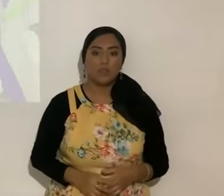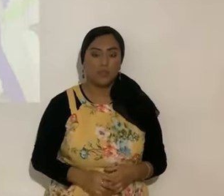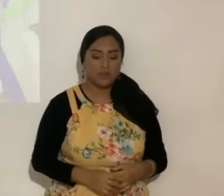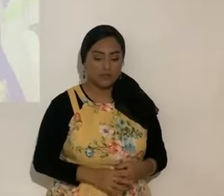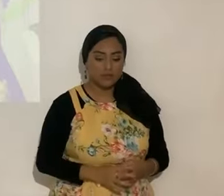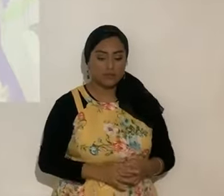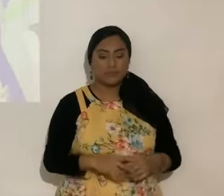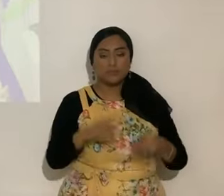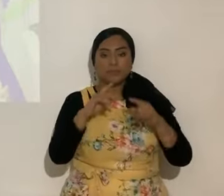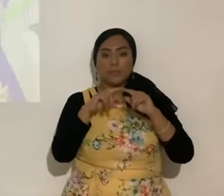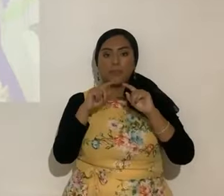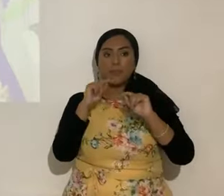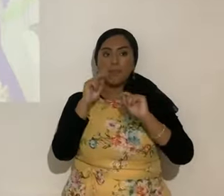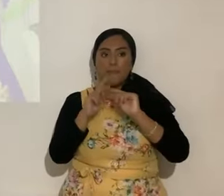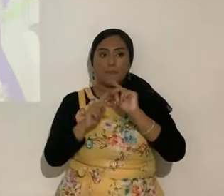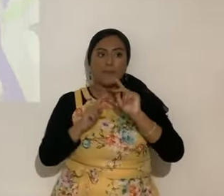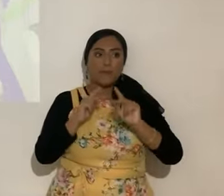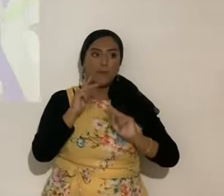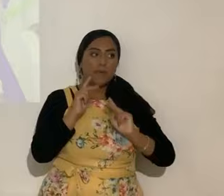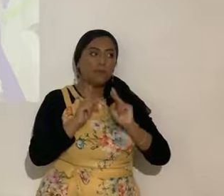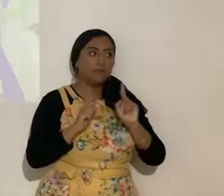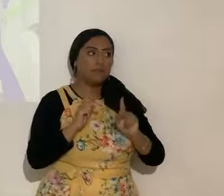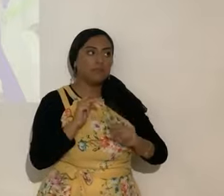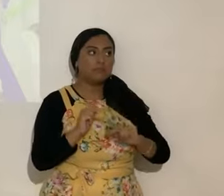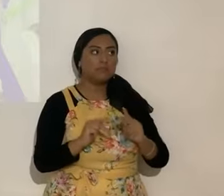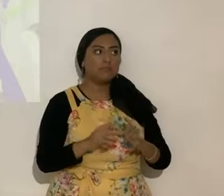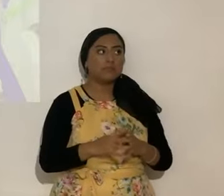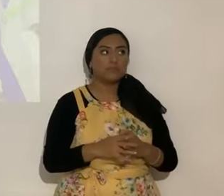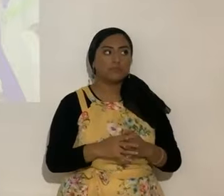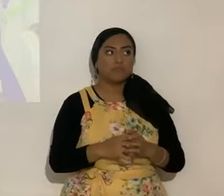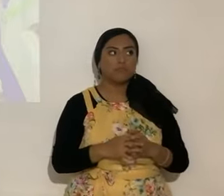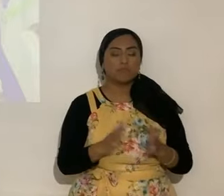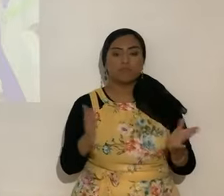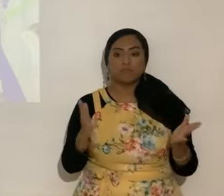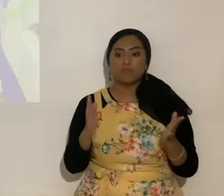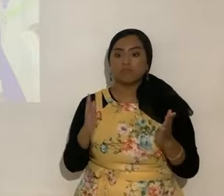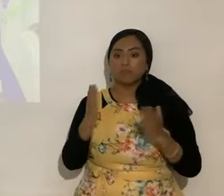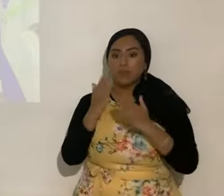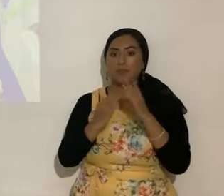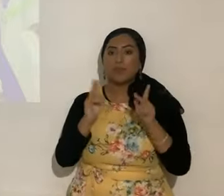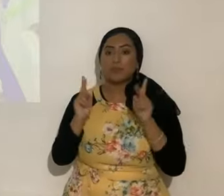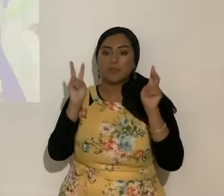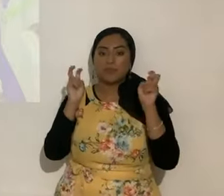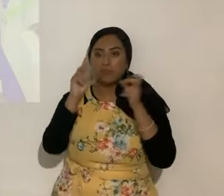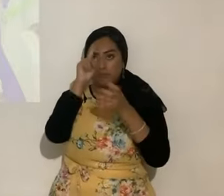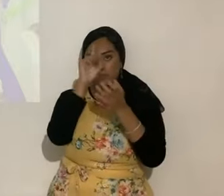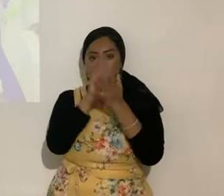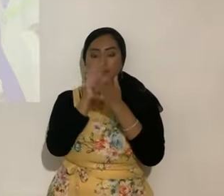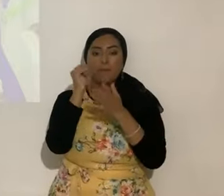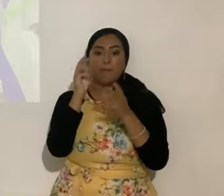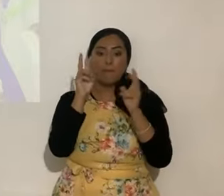Pero la gente, hermanos, hermanas, inclusive hay gente que se dice mesiánica,